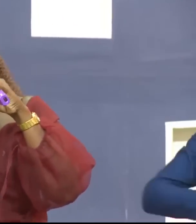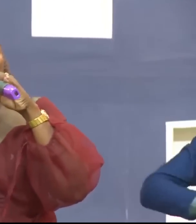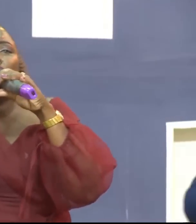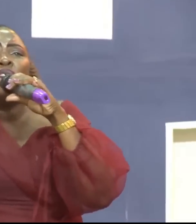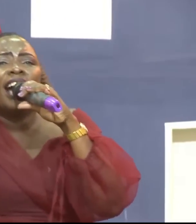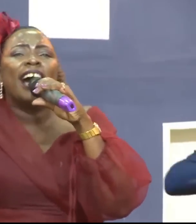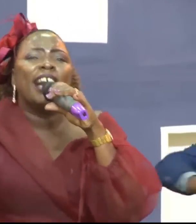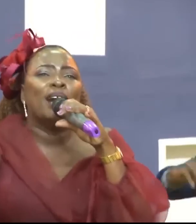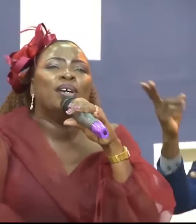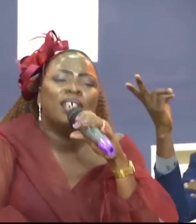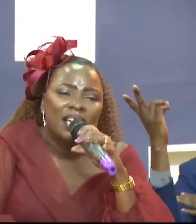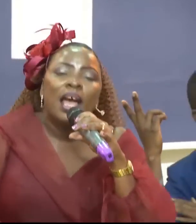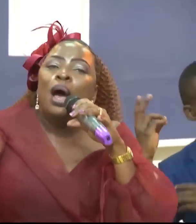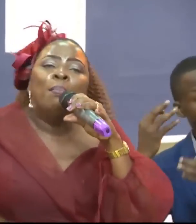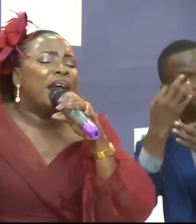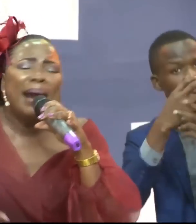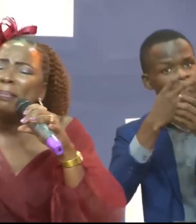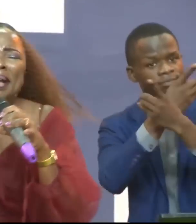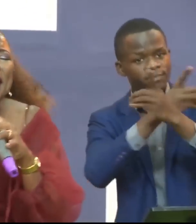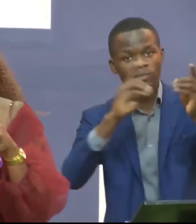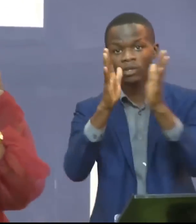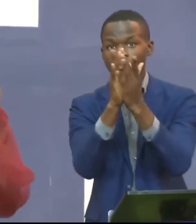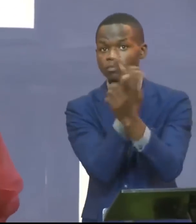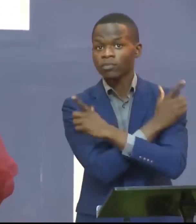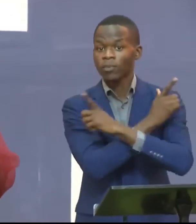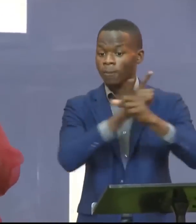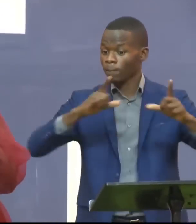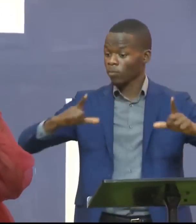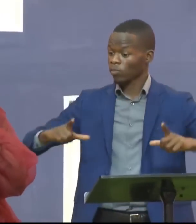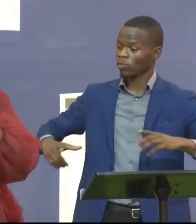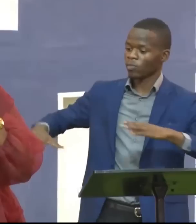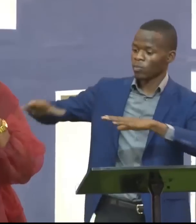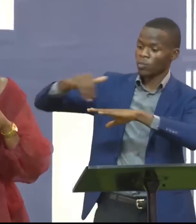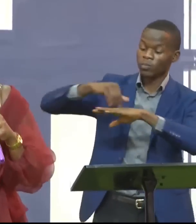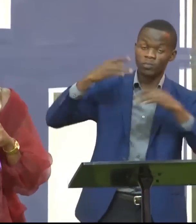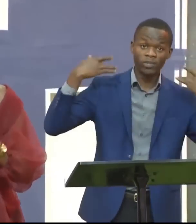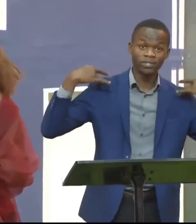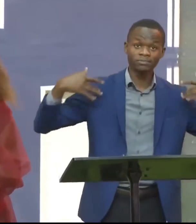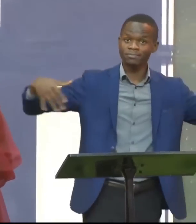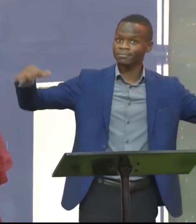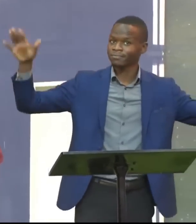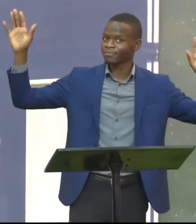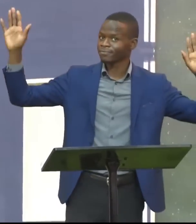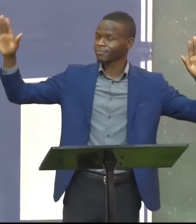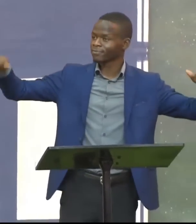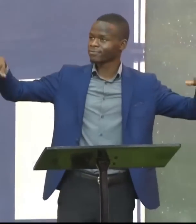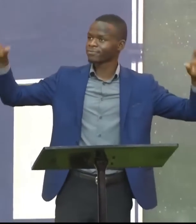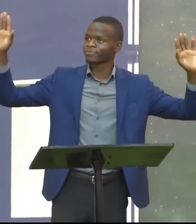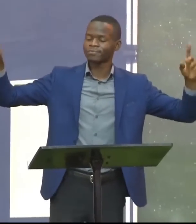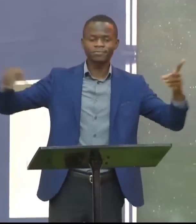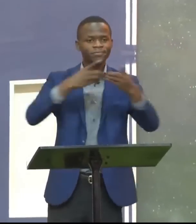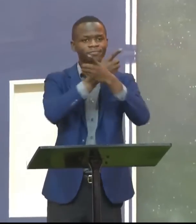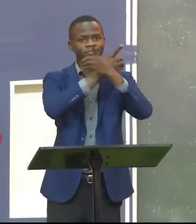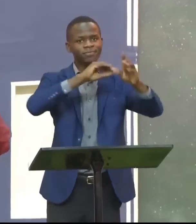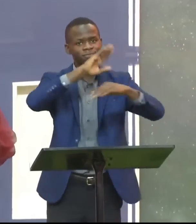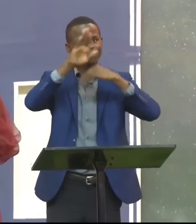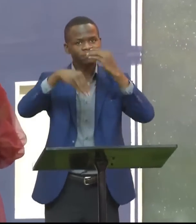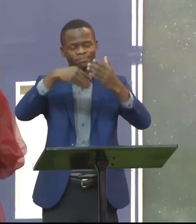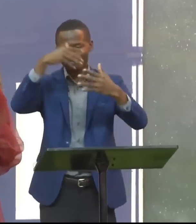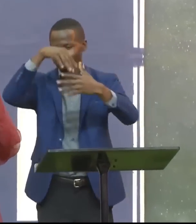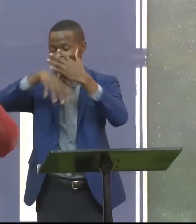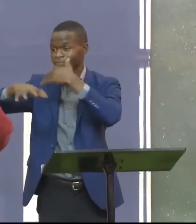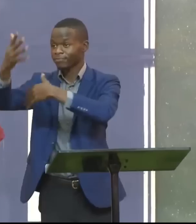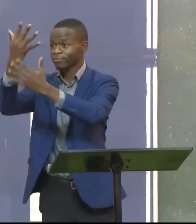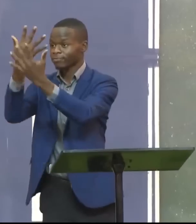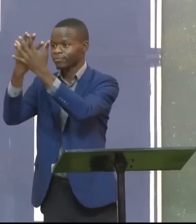Katonda kutula gachegere Mukama na weleza malaika Na mende nchegere Leva furume